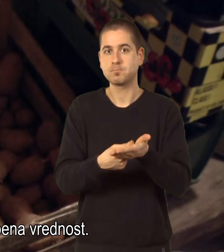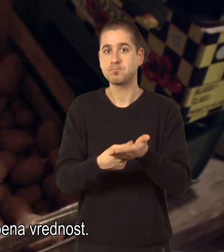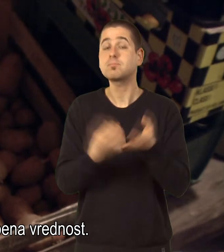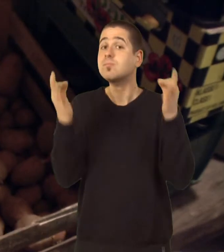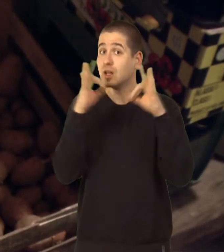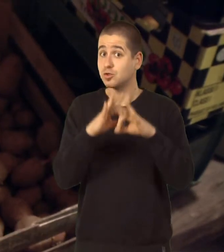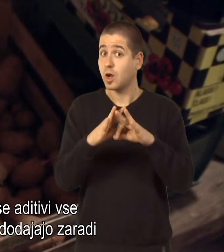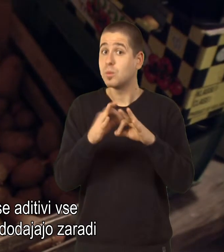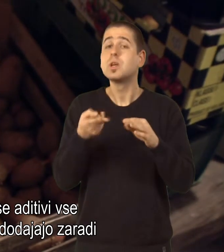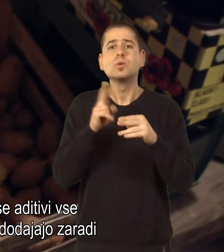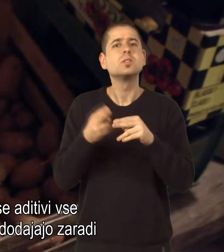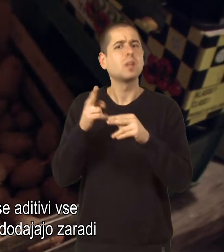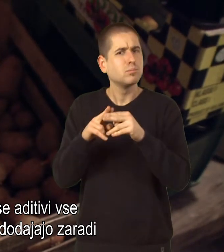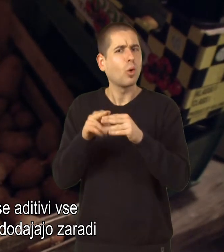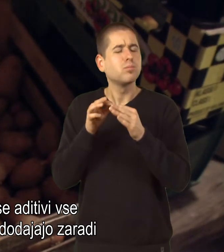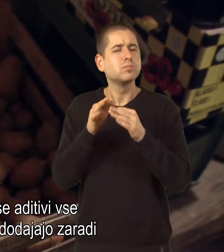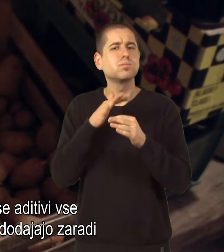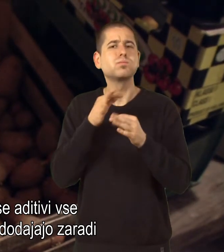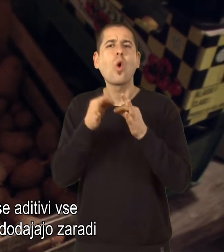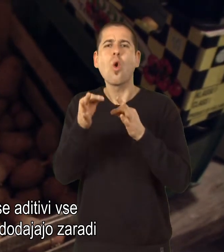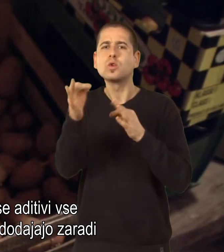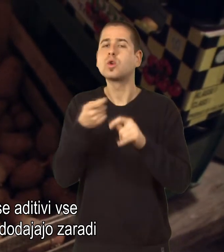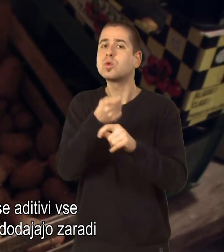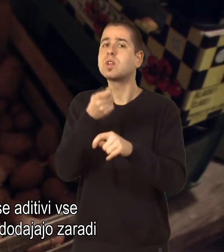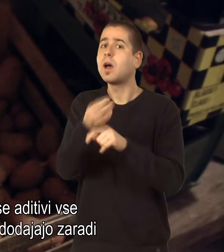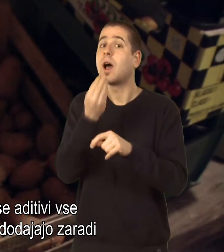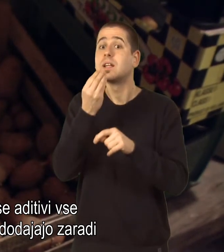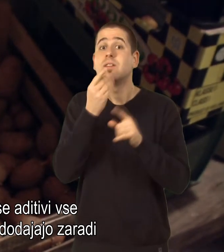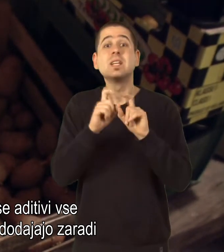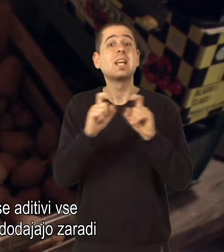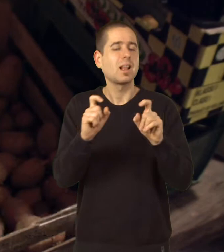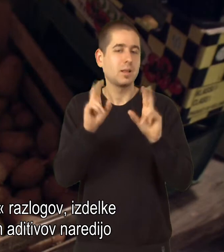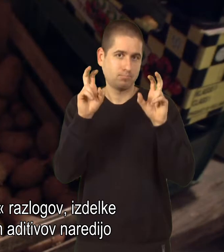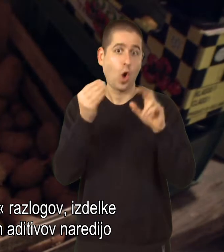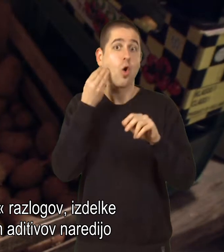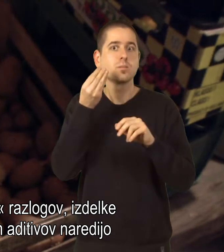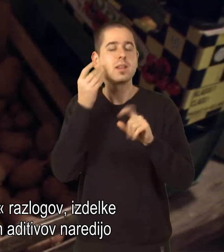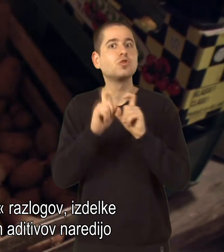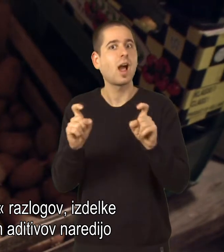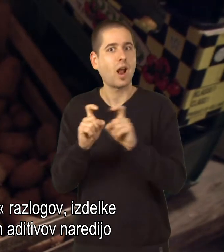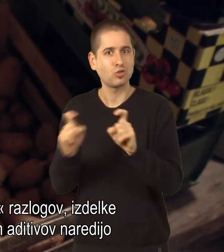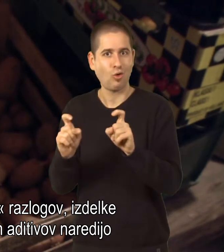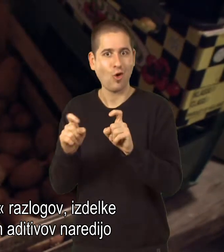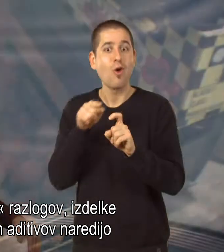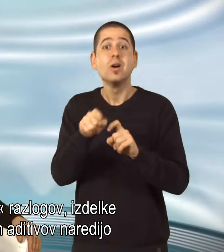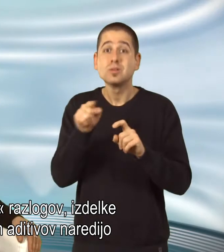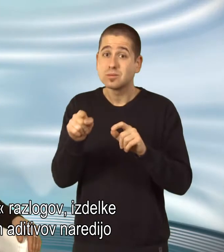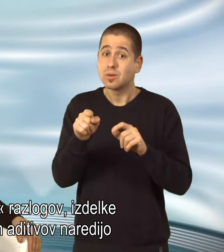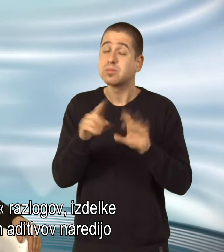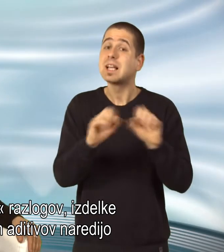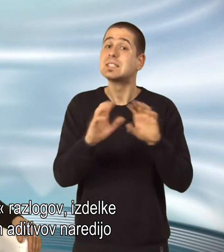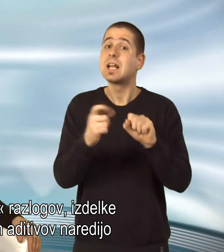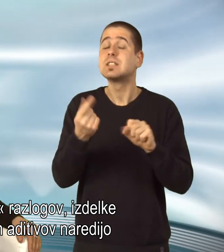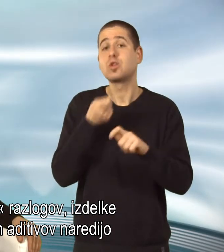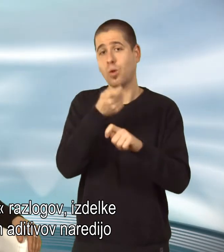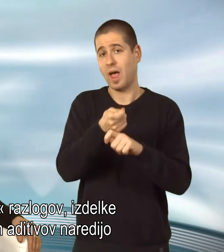vrednost. Žal pa se vse bolj pogosto dodajajo aditivi zaradi kozmetičnih razlogov. Izdelke